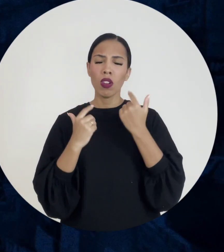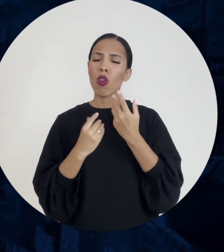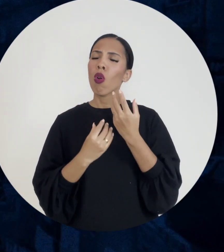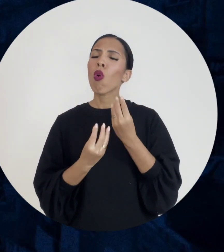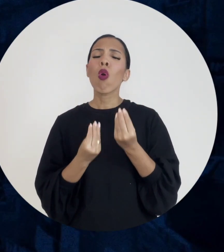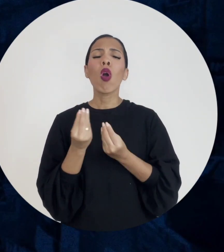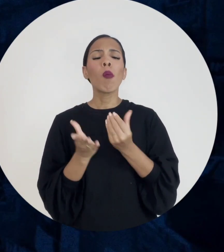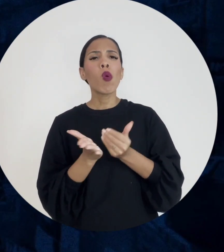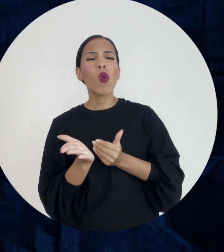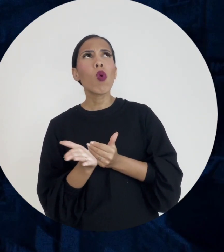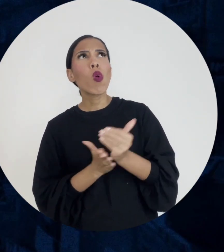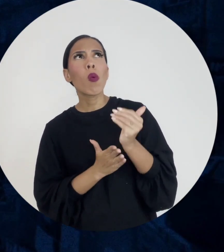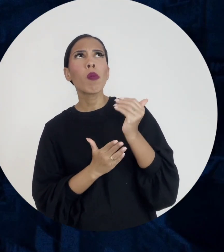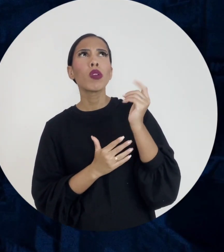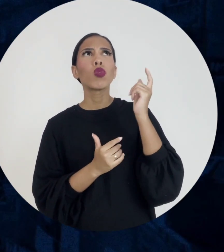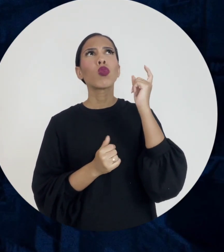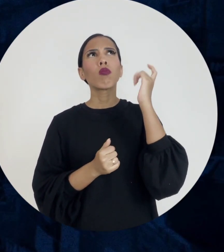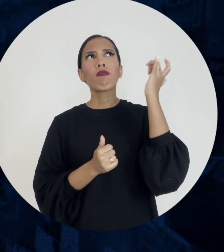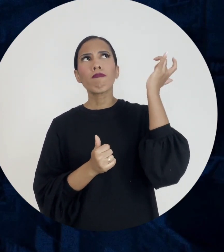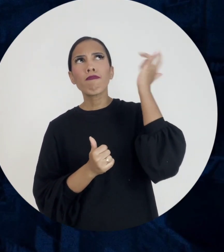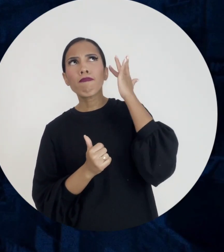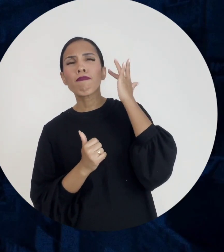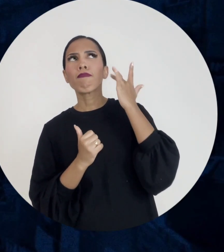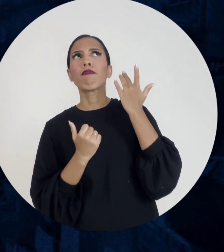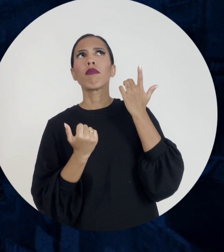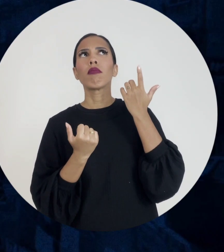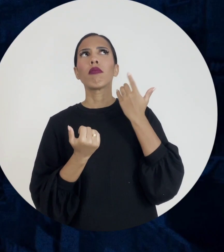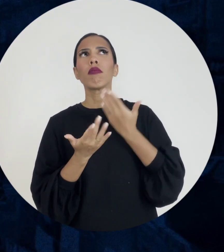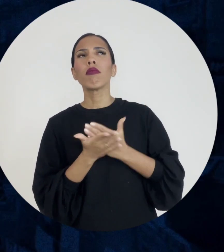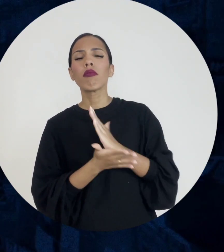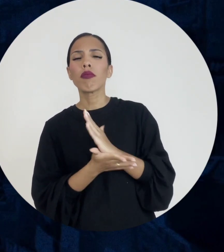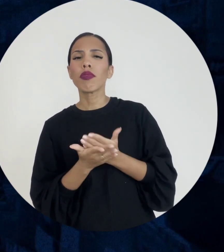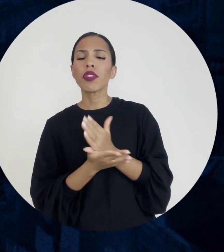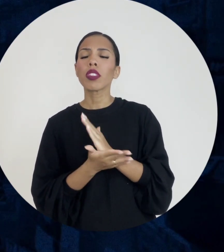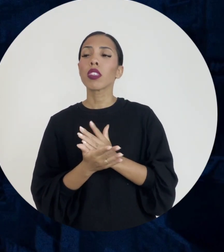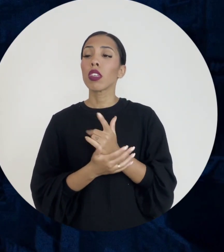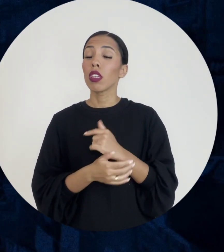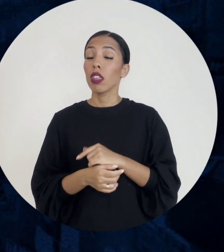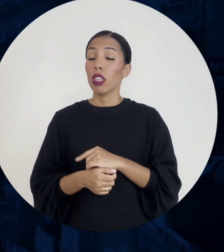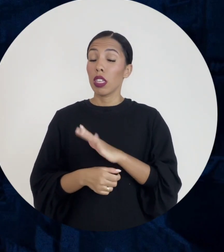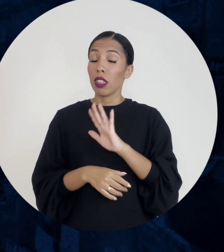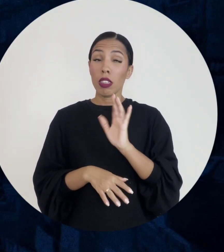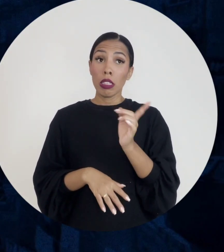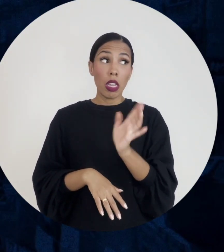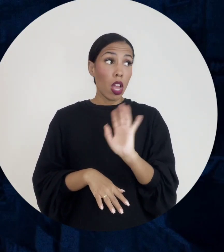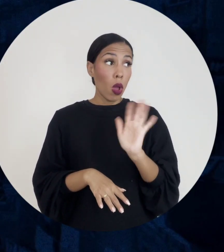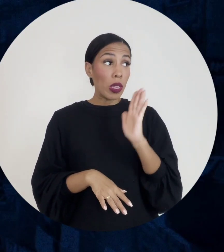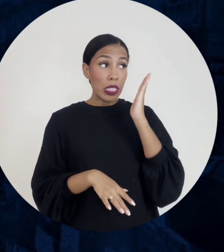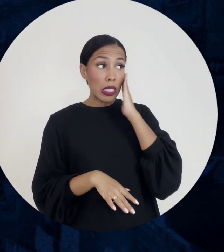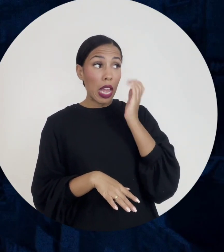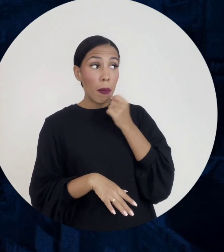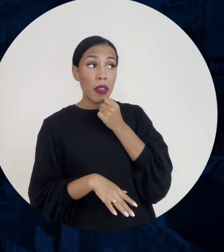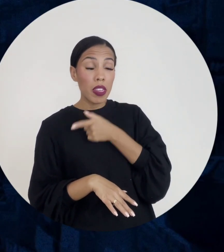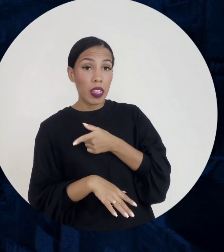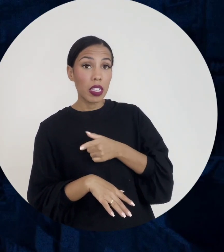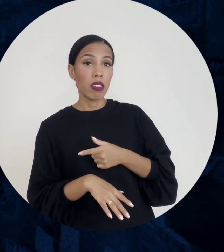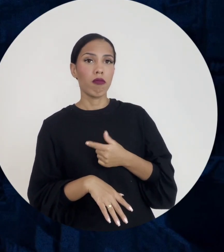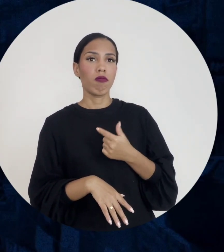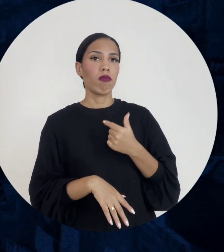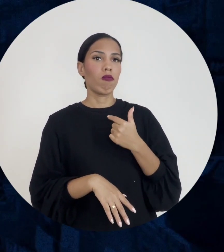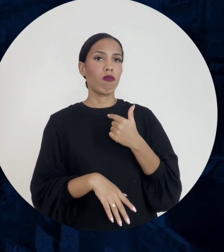tem uma coisa engraçada? Eu não fui, eu cheguei aqui no final de 79.